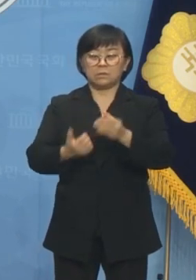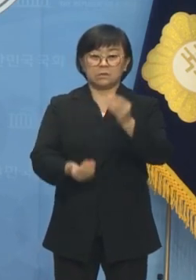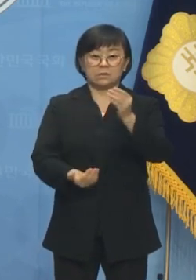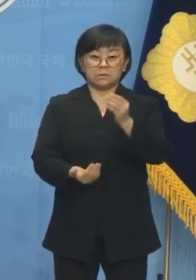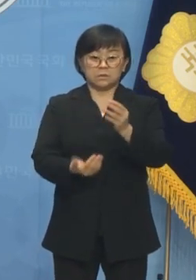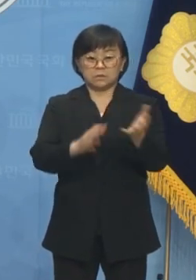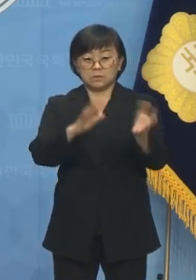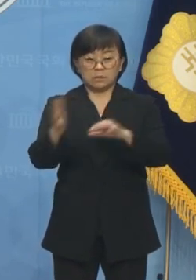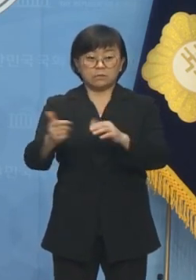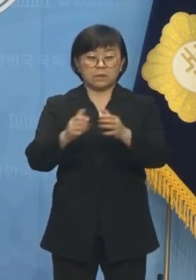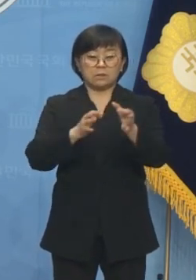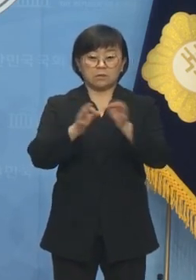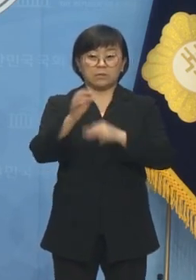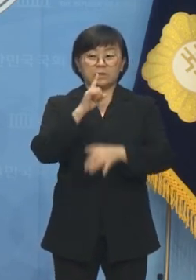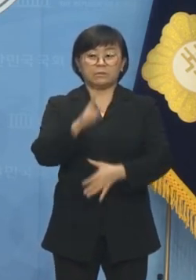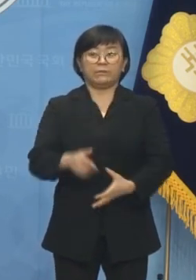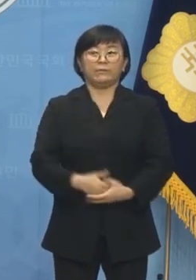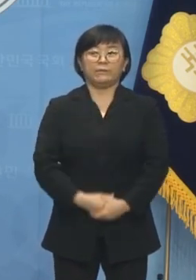막말을